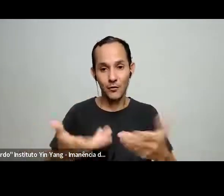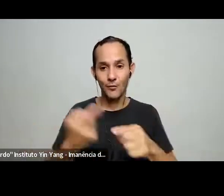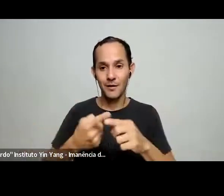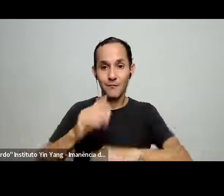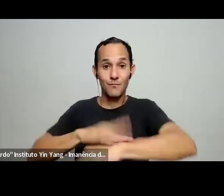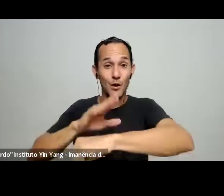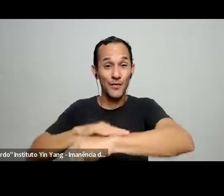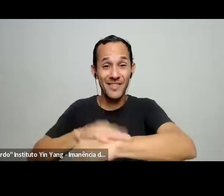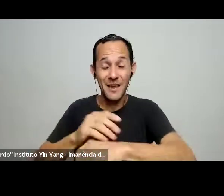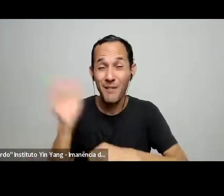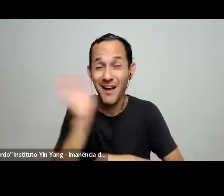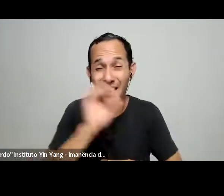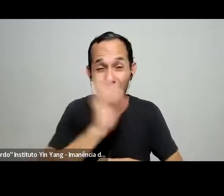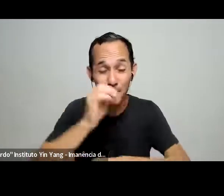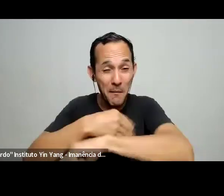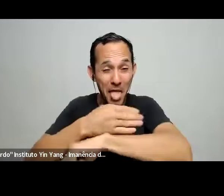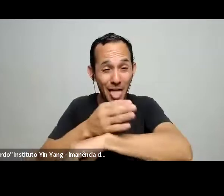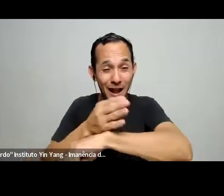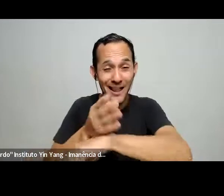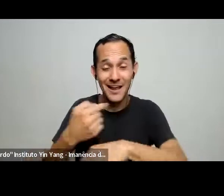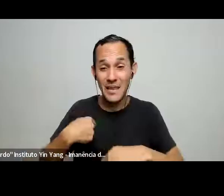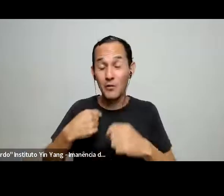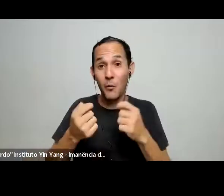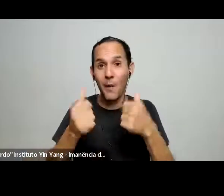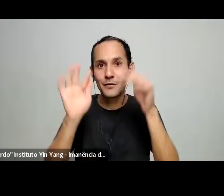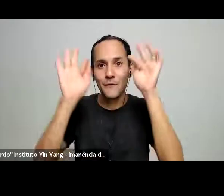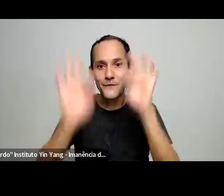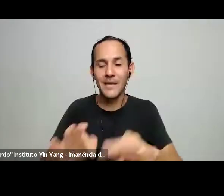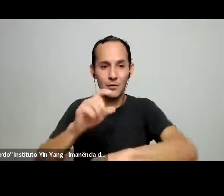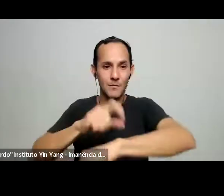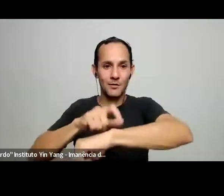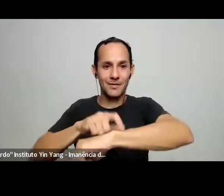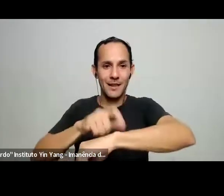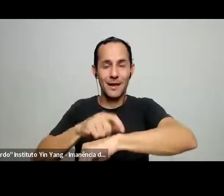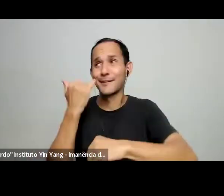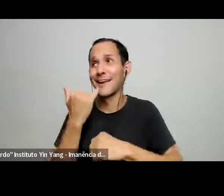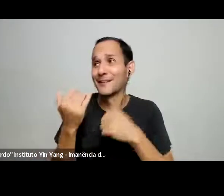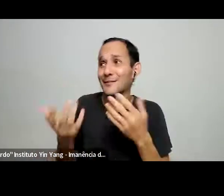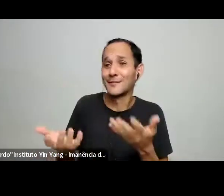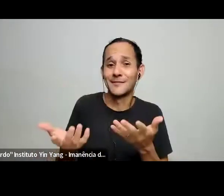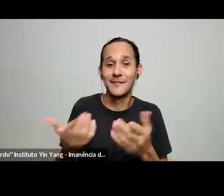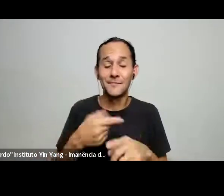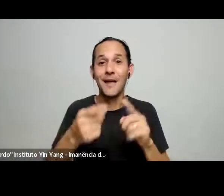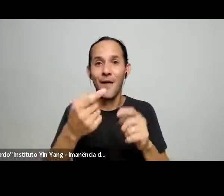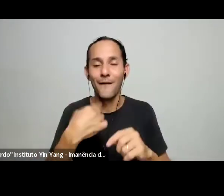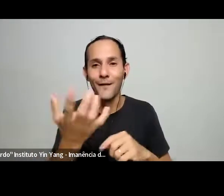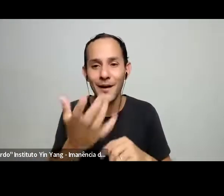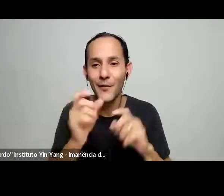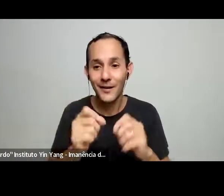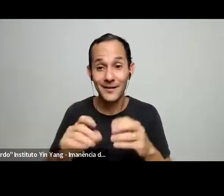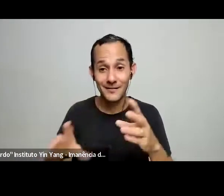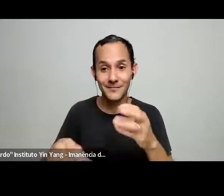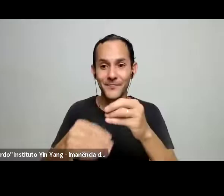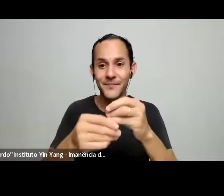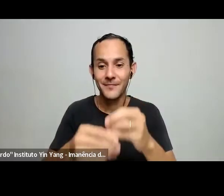tempo está correndo e eu já estou quase no finzinho do meu tempo, Inácio. O que eu gostaria só de colocar